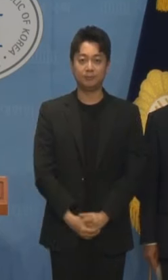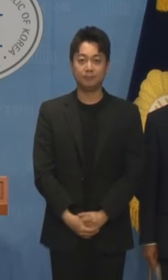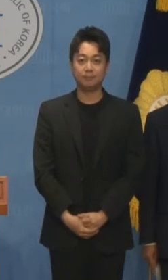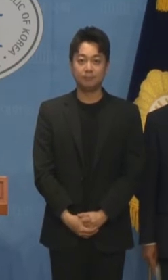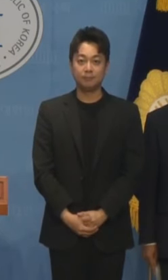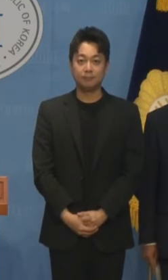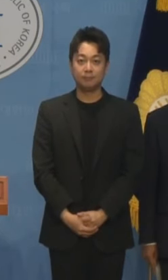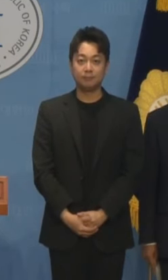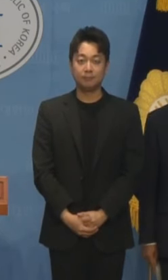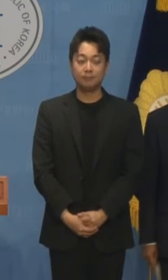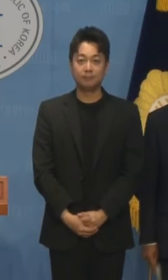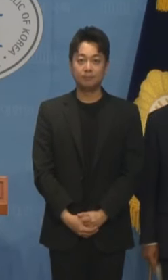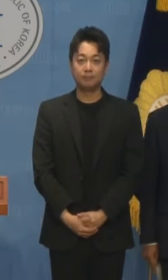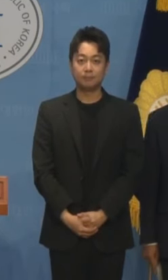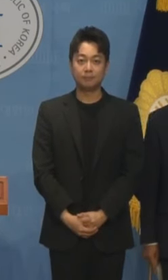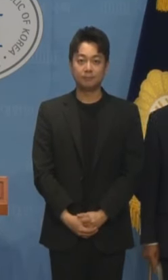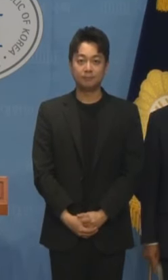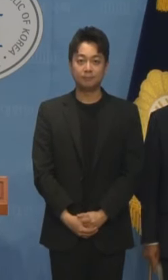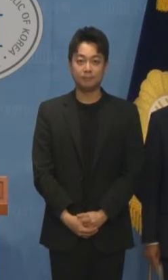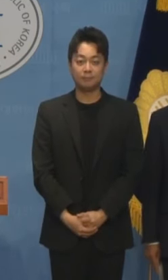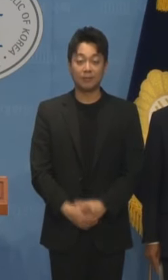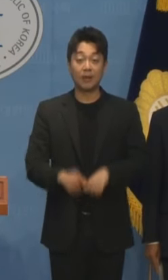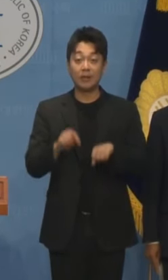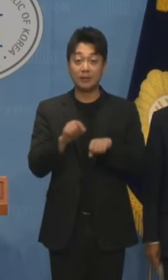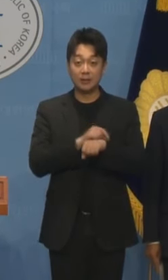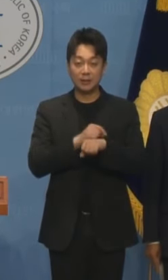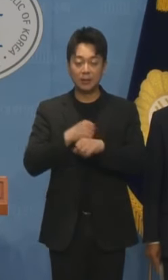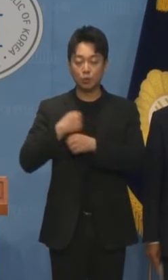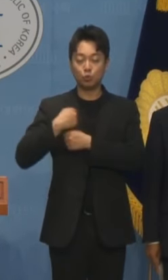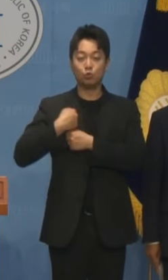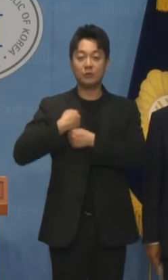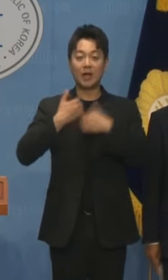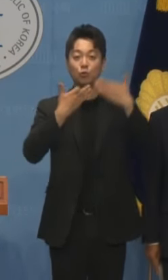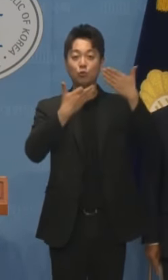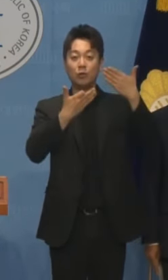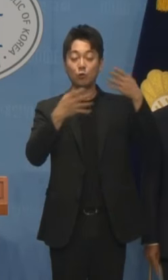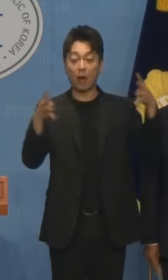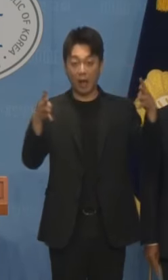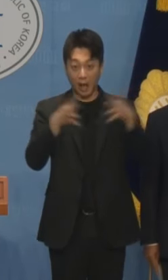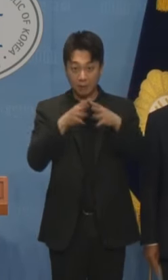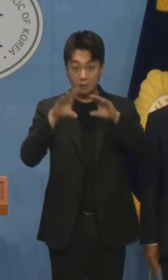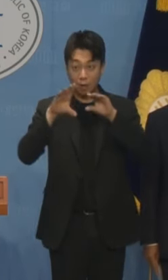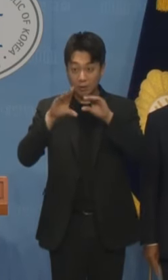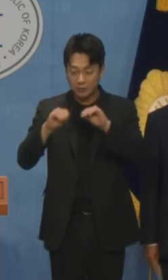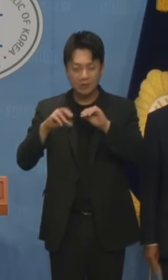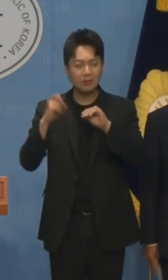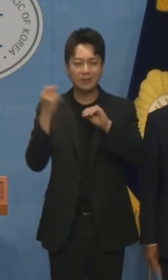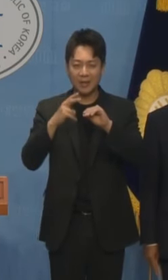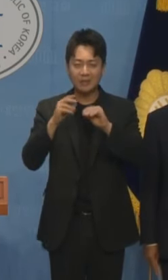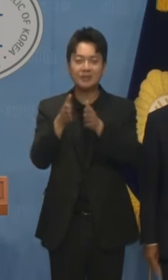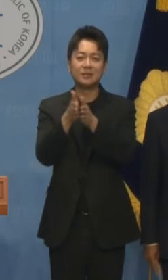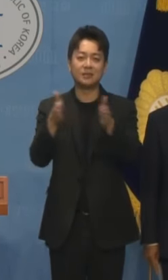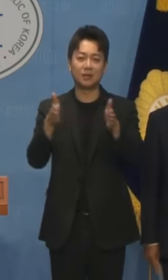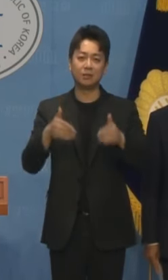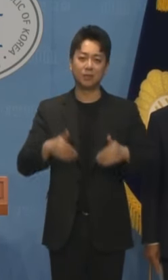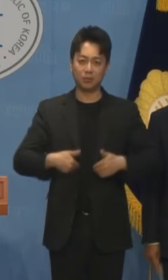특히 한반도 평화의 안전핀이 되었던 919 남북 군사를 빠르게 복원해야합니다